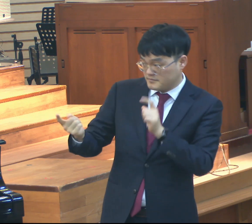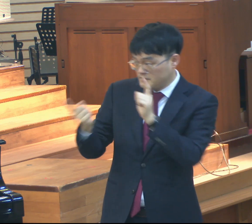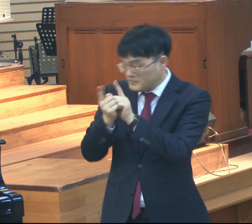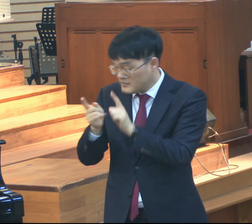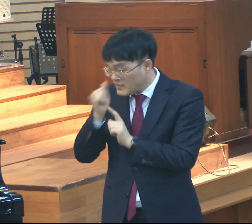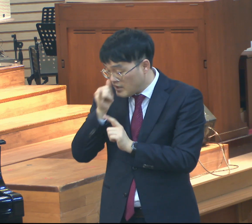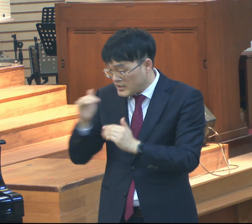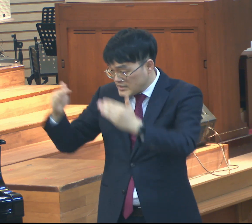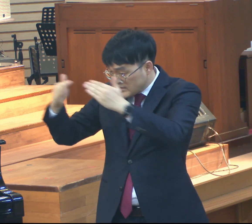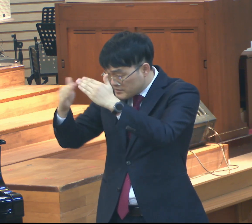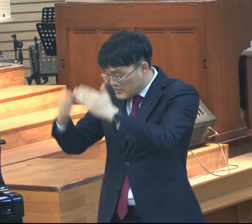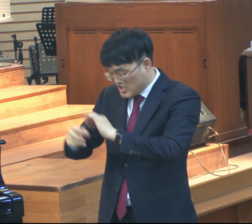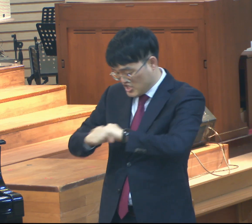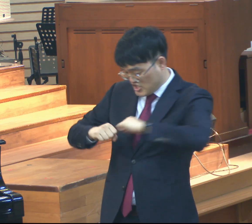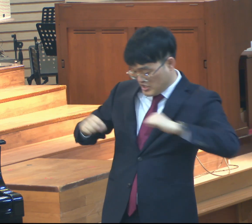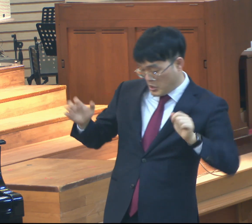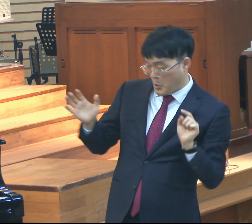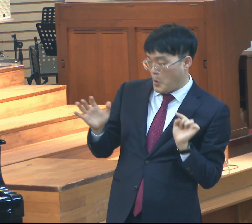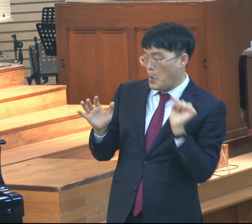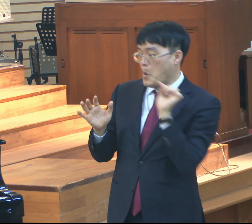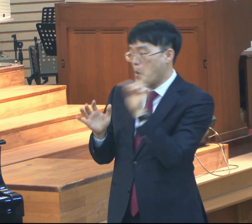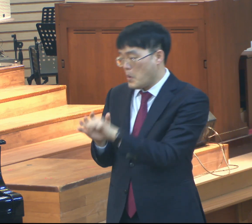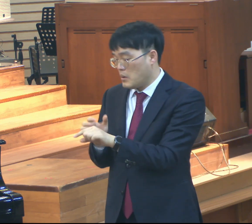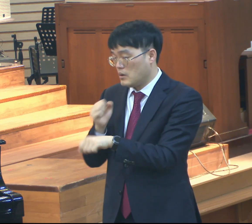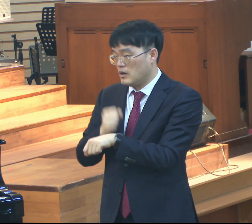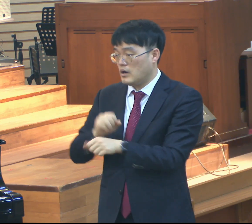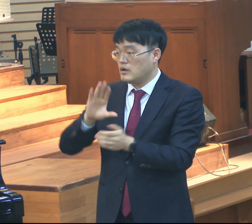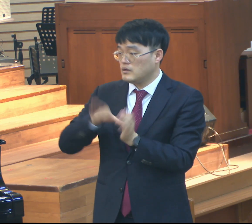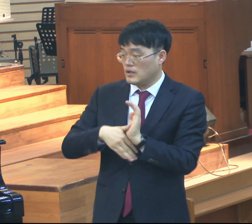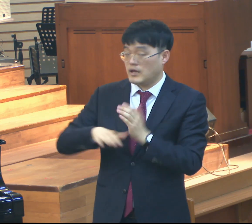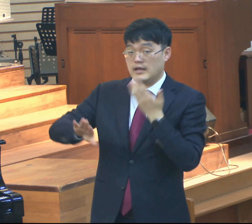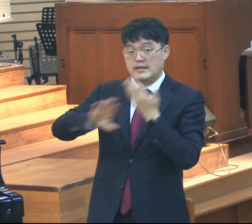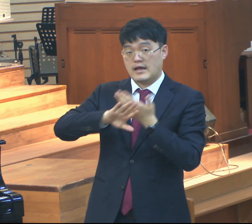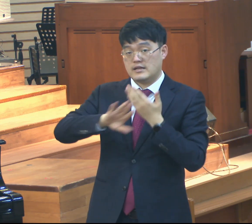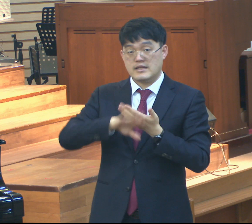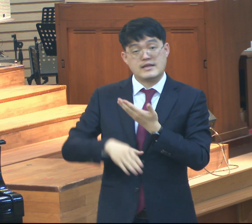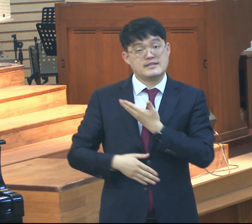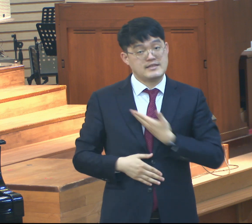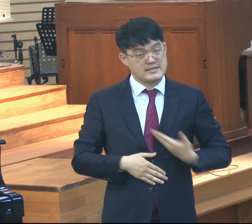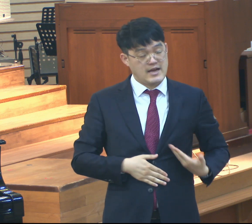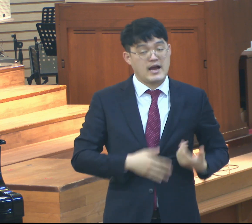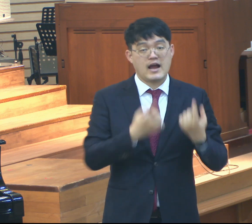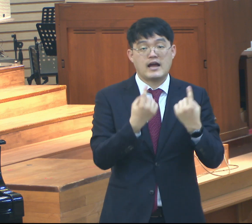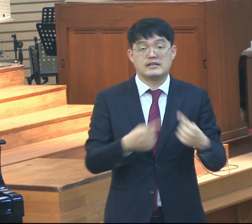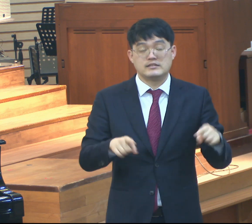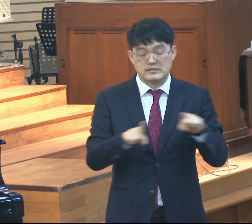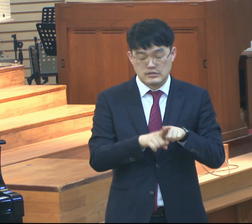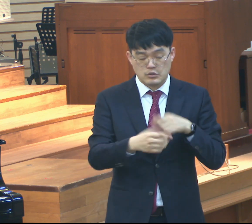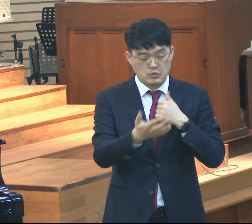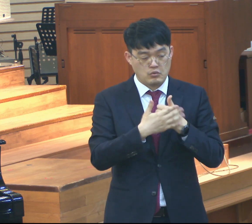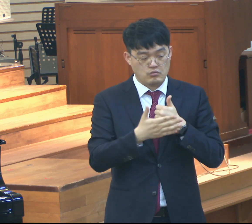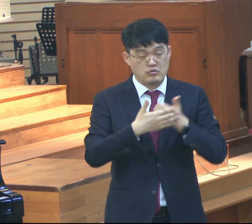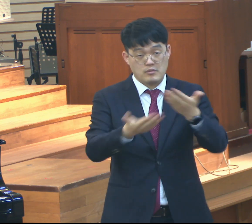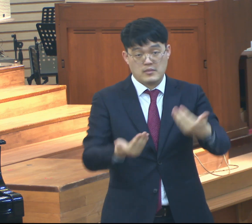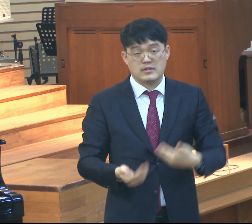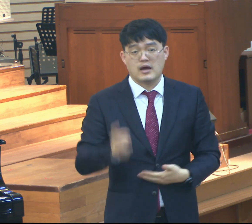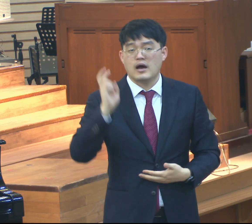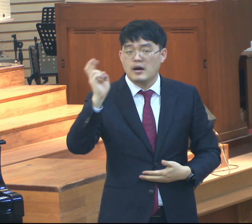들어가려고 했는데 그 뜰에 들어갈 때 또 다른 제자가 그 일에 도움을 주었다고 했는데 아버지는 부자로